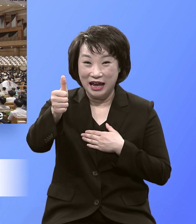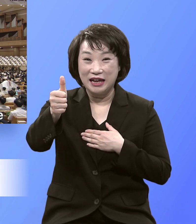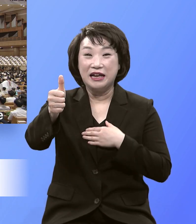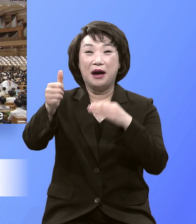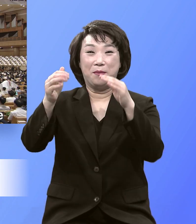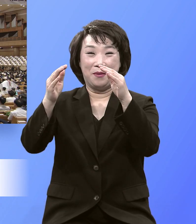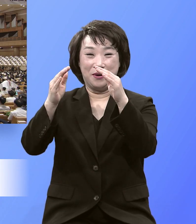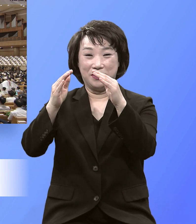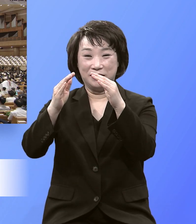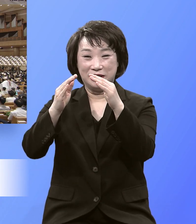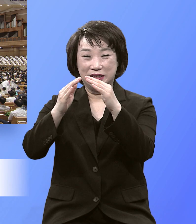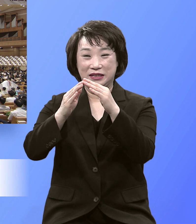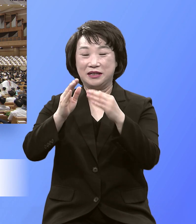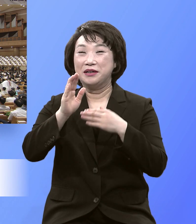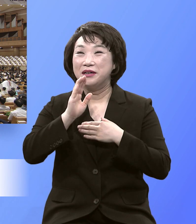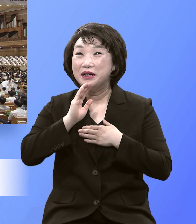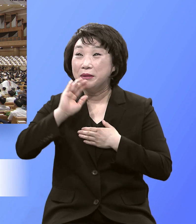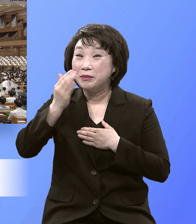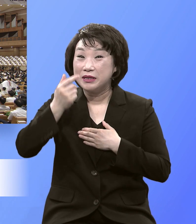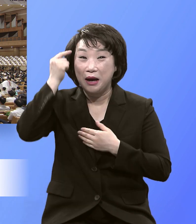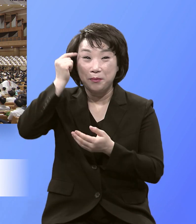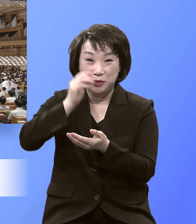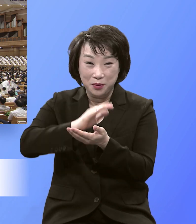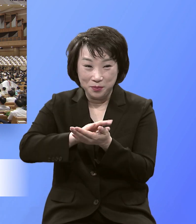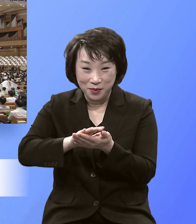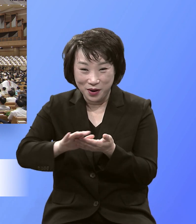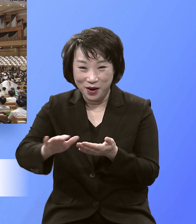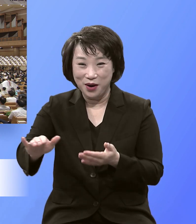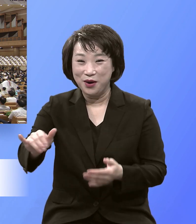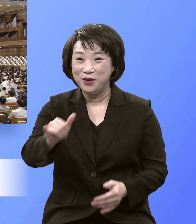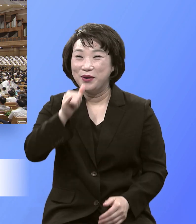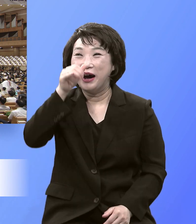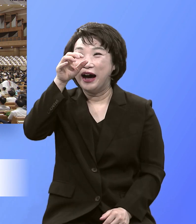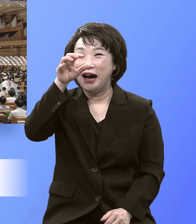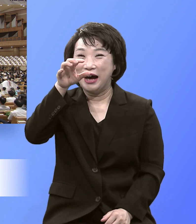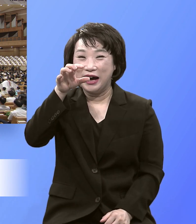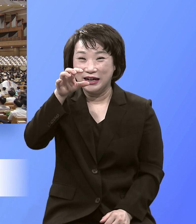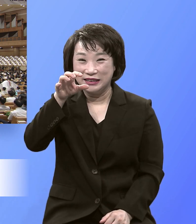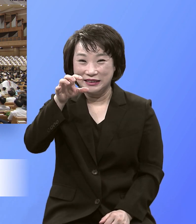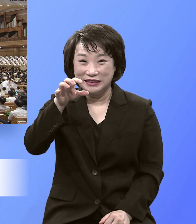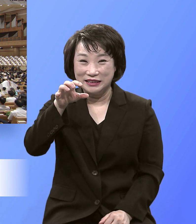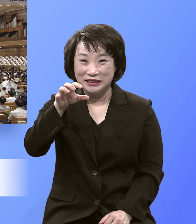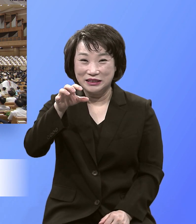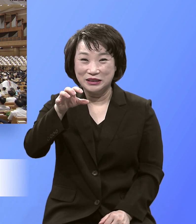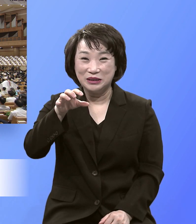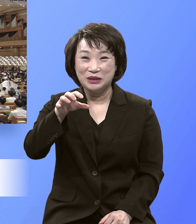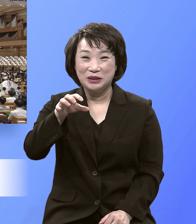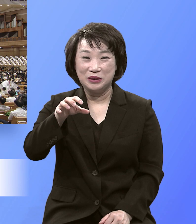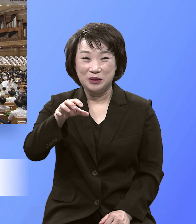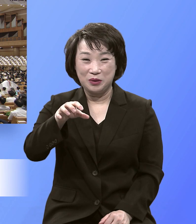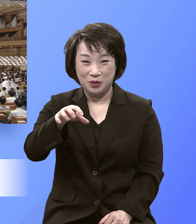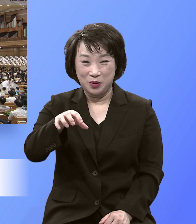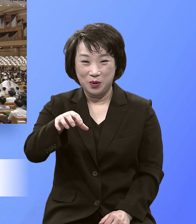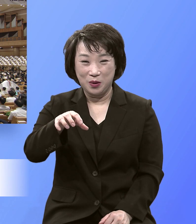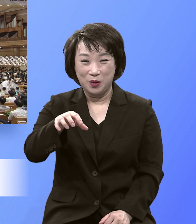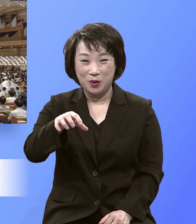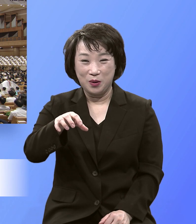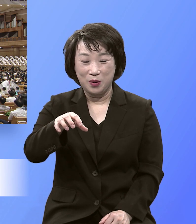갑시다. 내 아버지 집, 참된 평안 있는